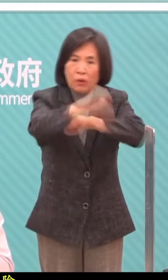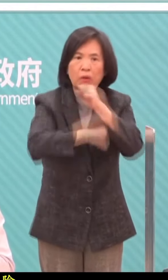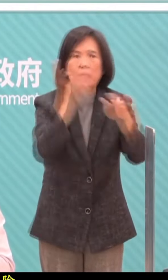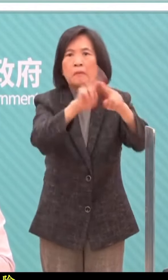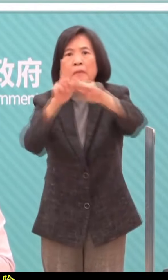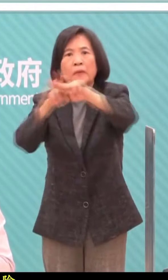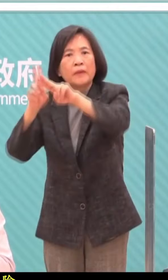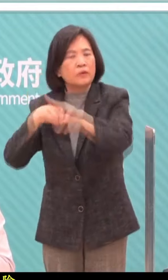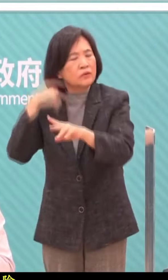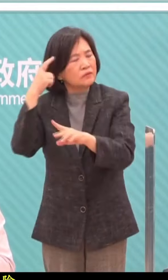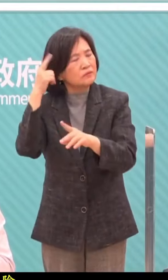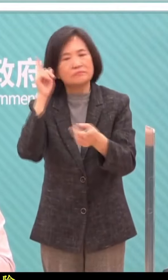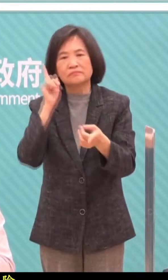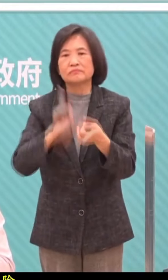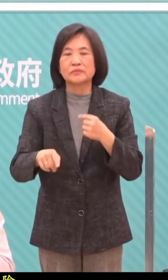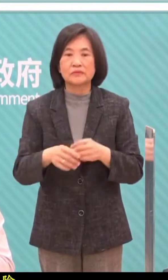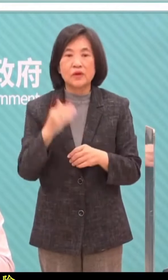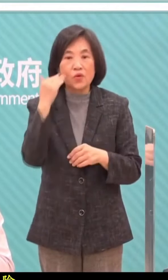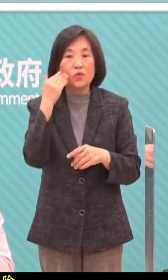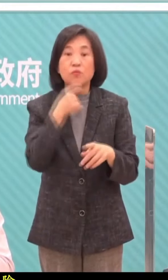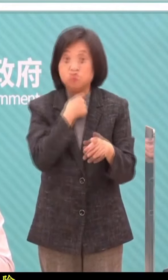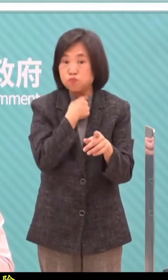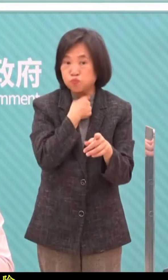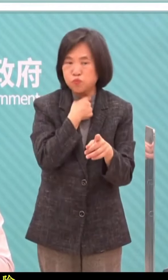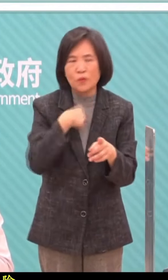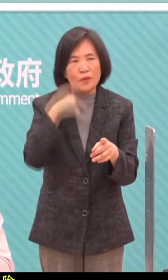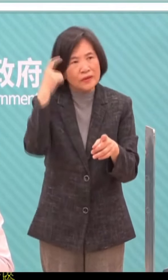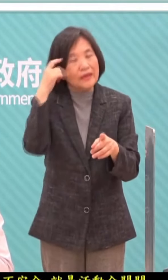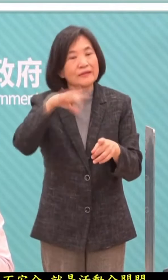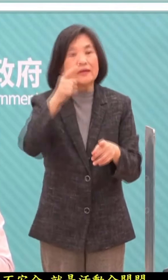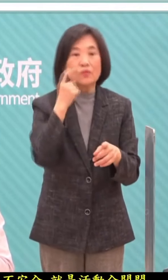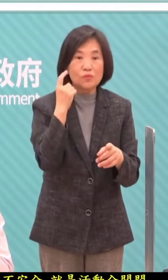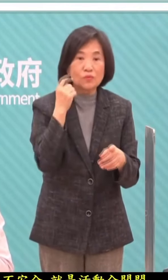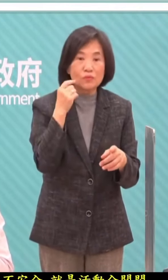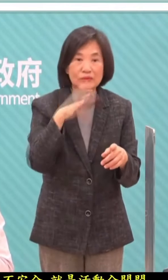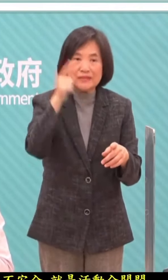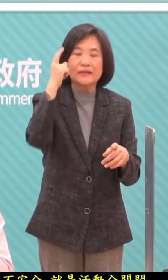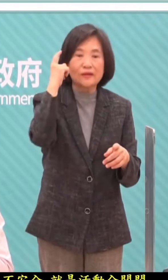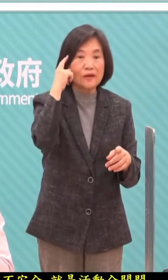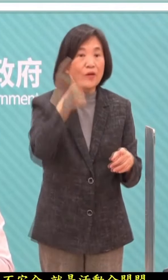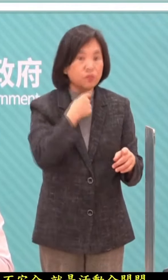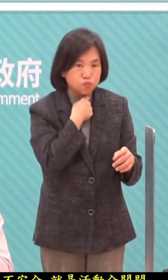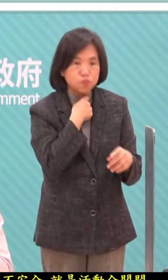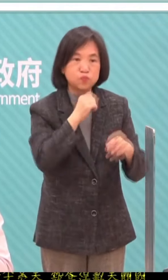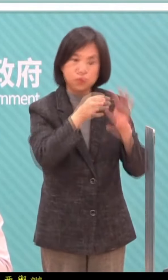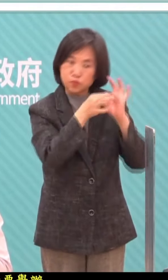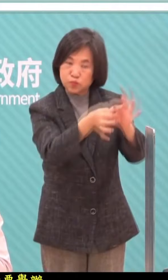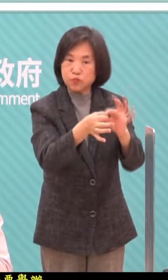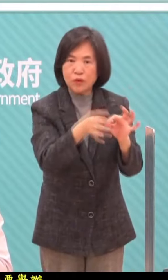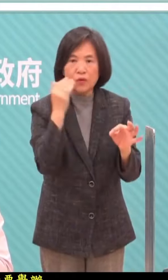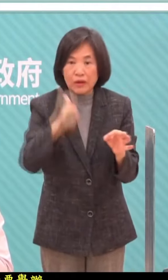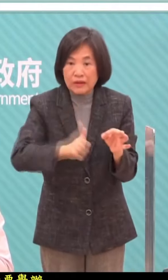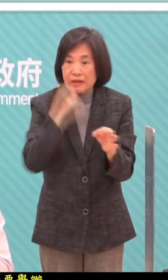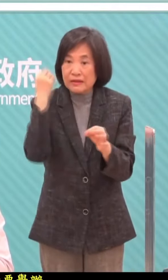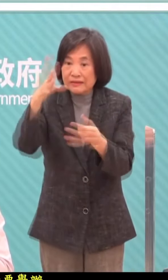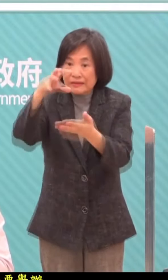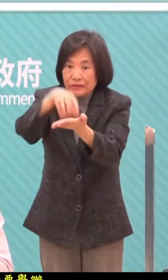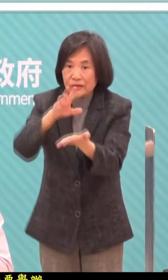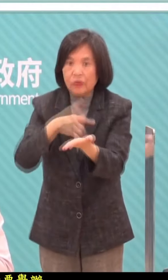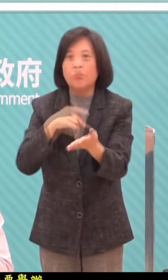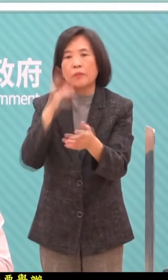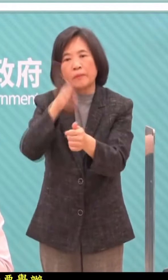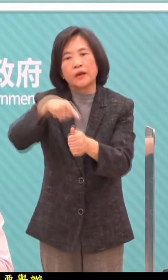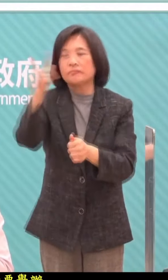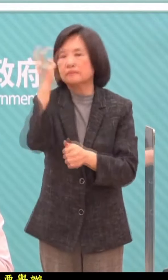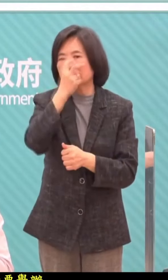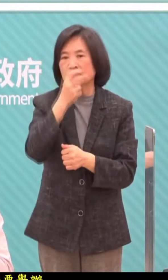所以我们都假设要举办哦，啊，如果有出现新的证据需要减量，我们就减量。当然这场